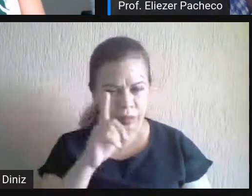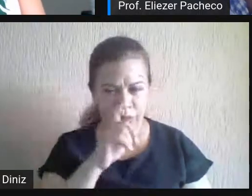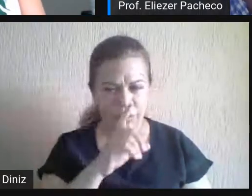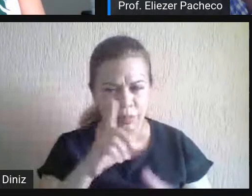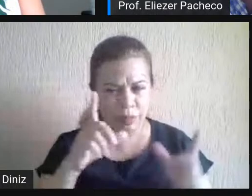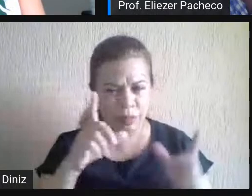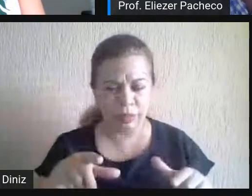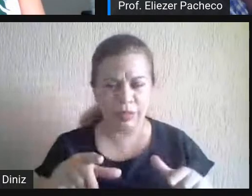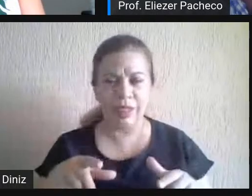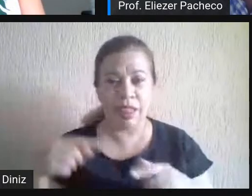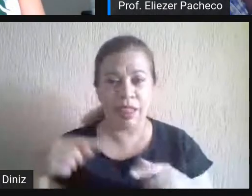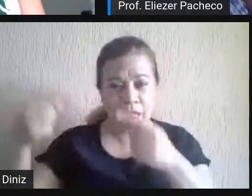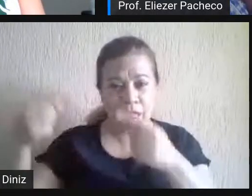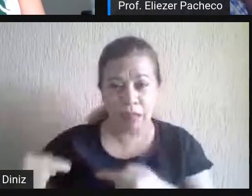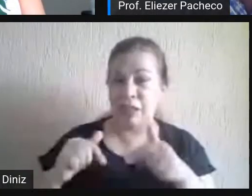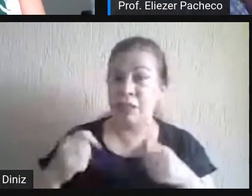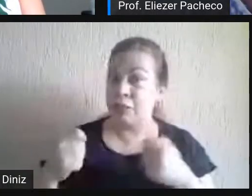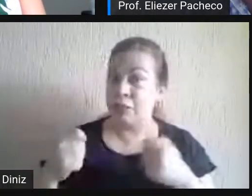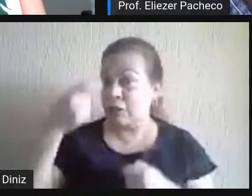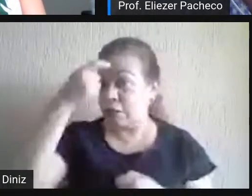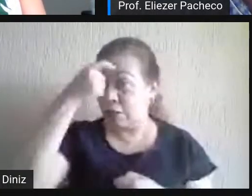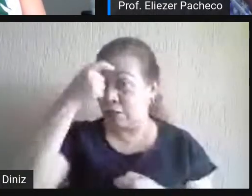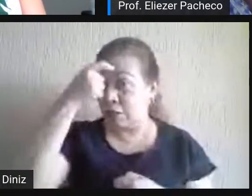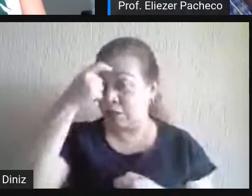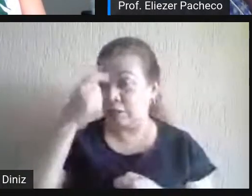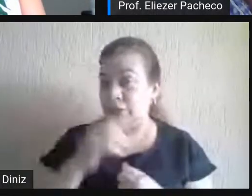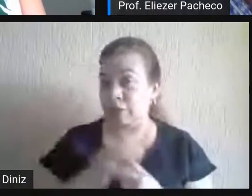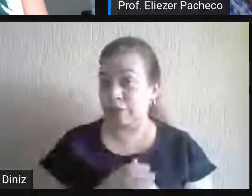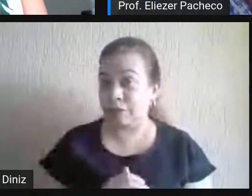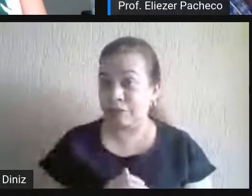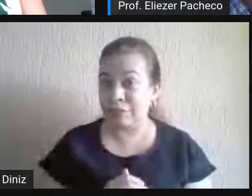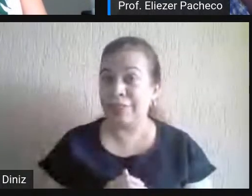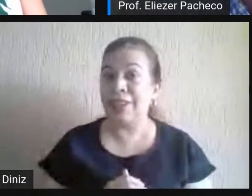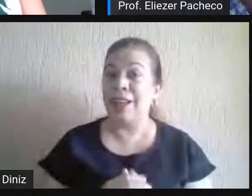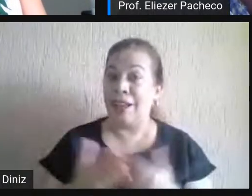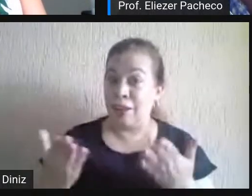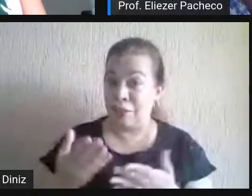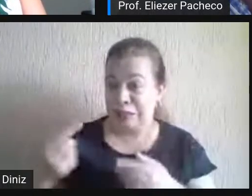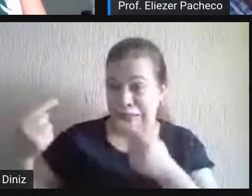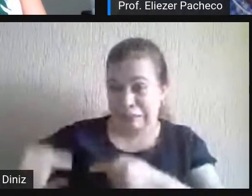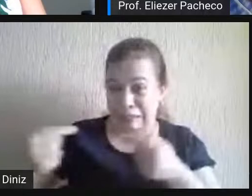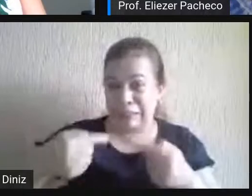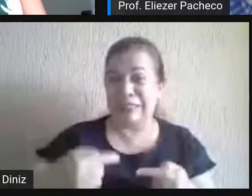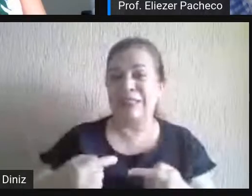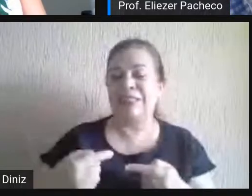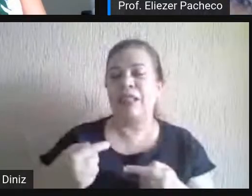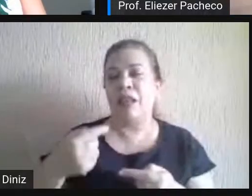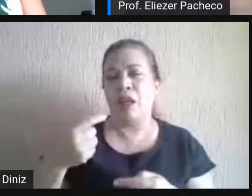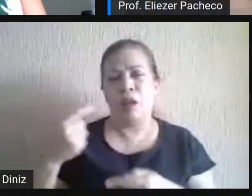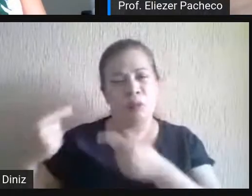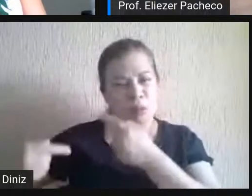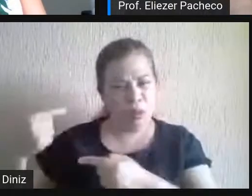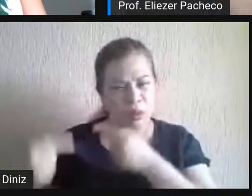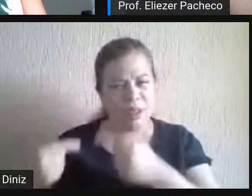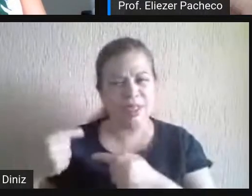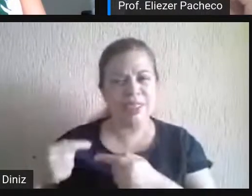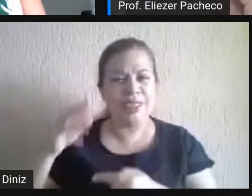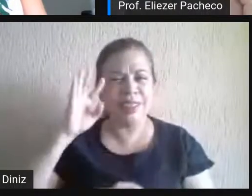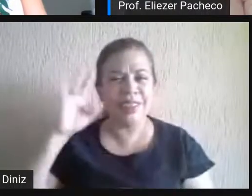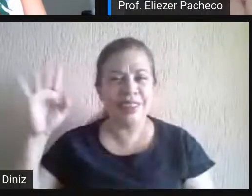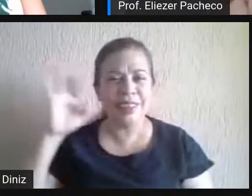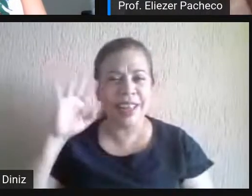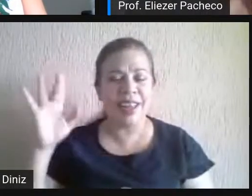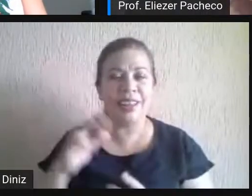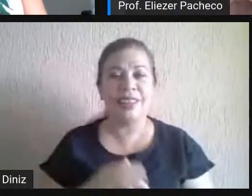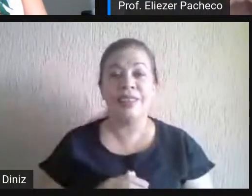ter consciência disso que se trata, não é uma disputa política, é uma disputa de concepção. Nós temos que agir